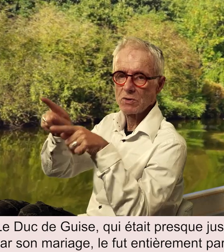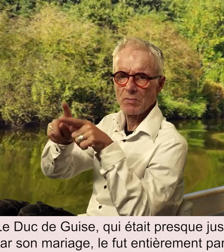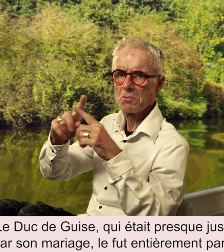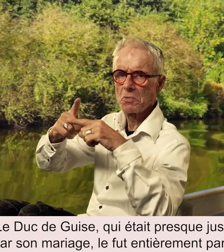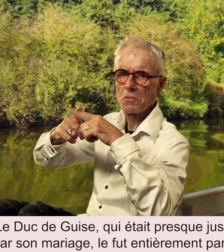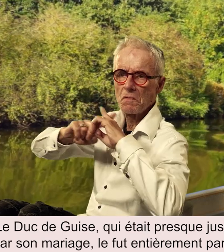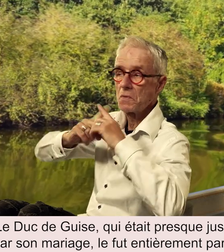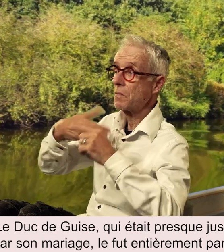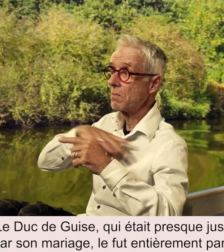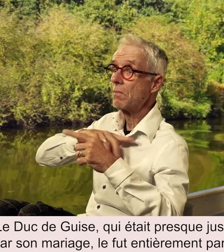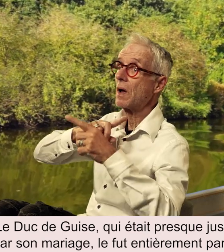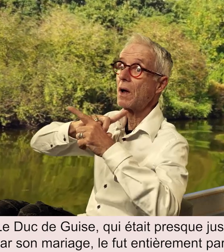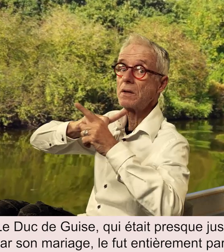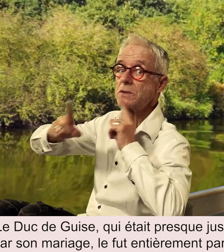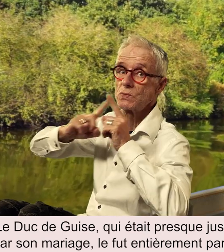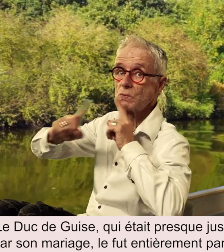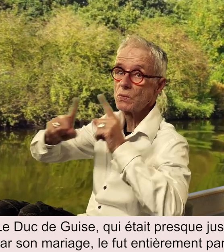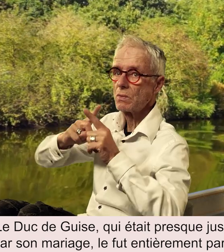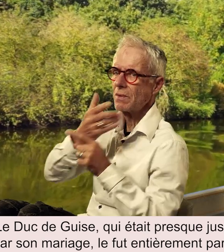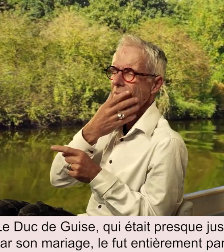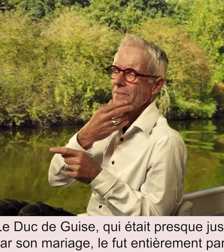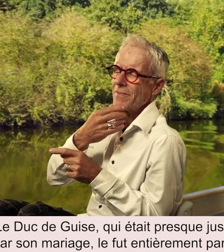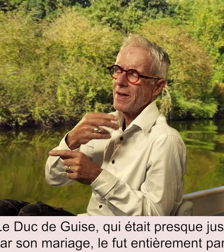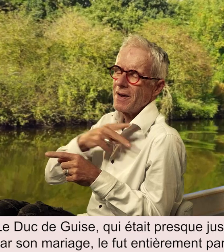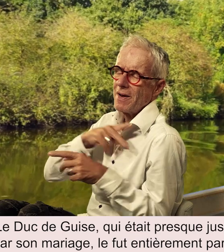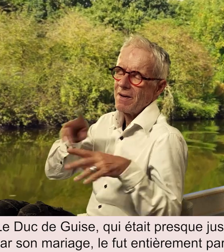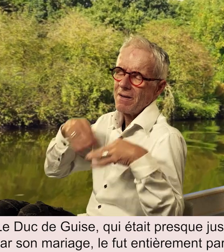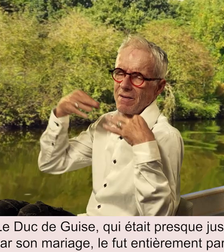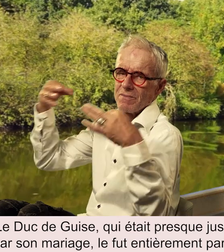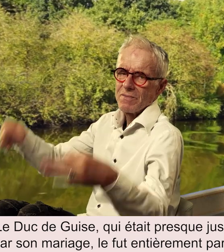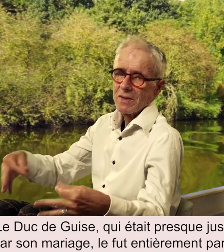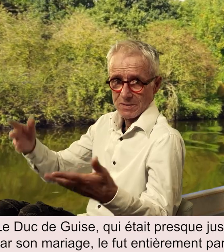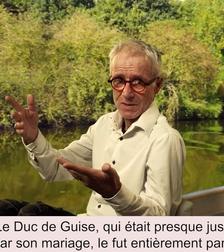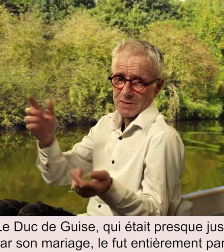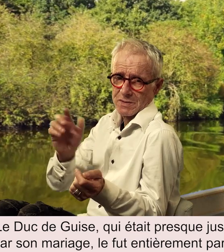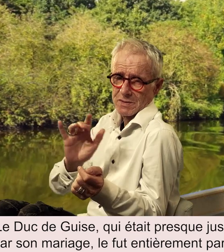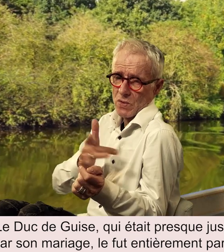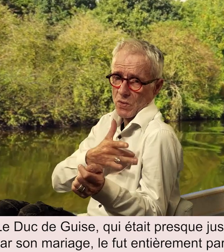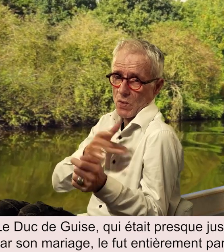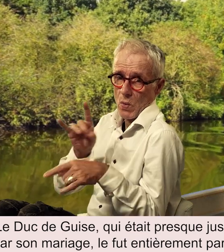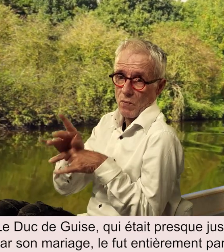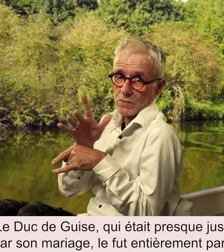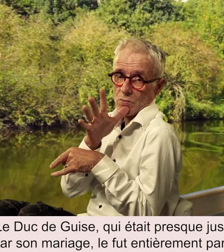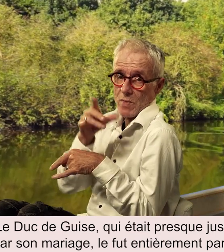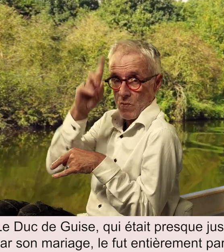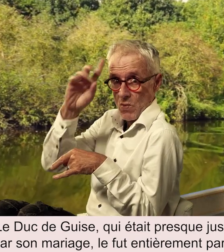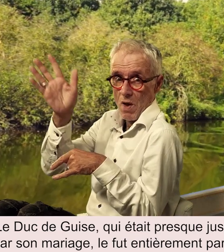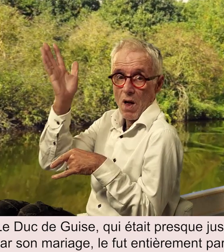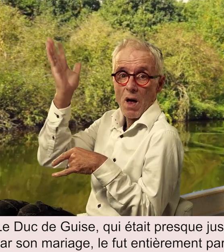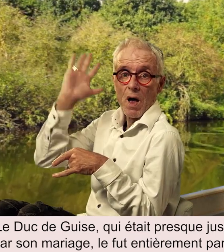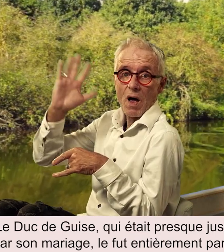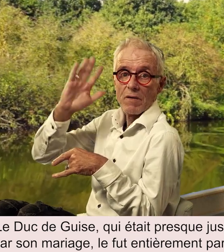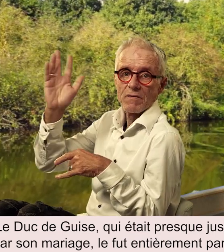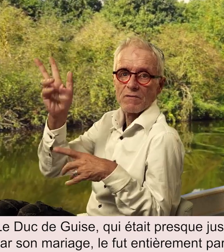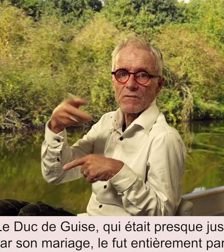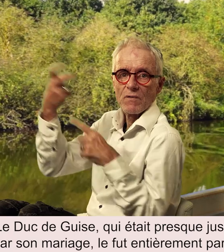conversation. Cette belle princesse ne put refuser son cœur à un homme qui l'avait possédé autrefois et qui venait de tout